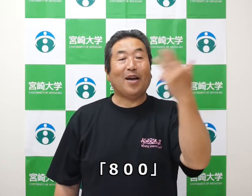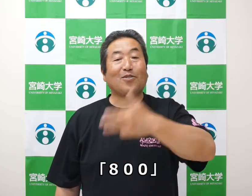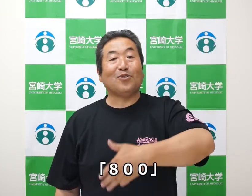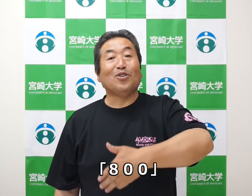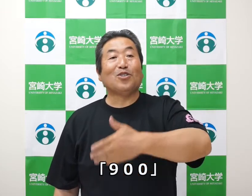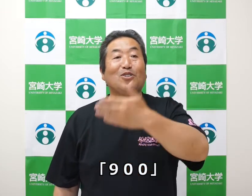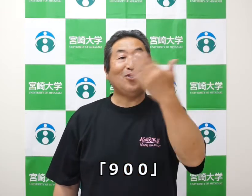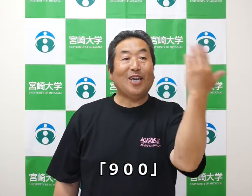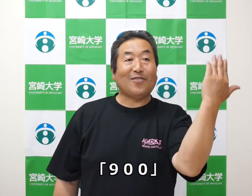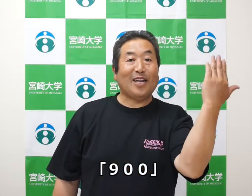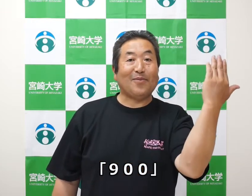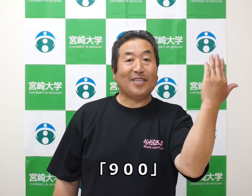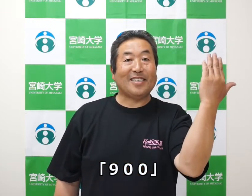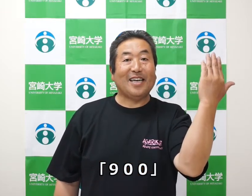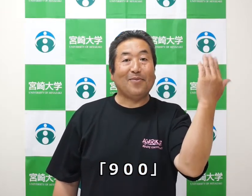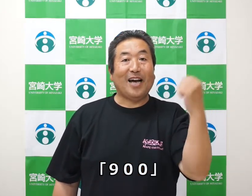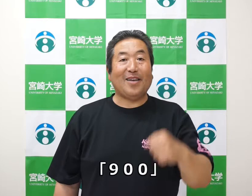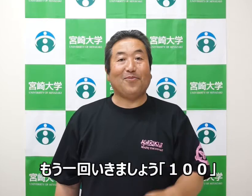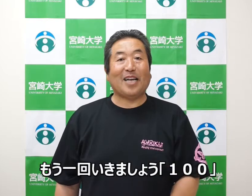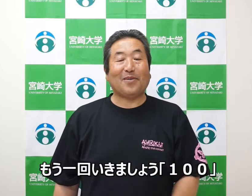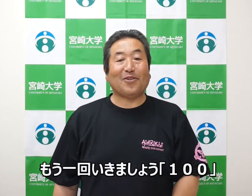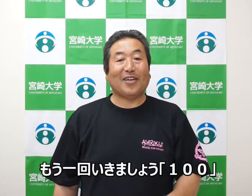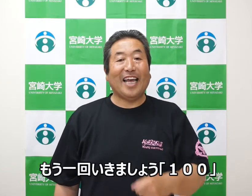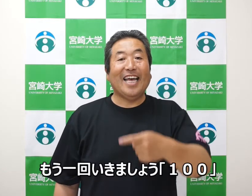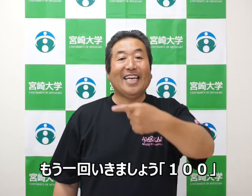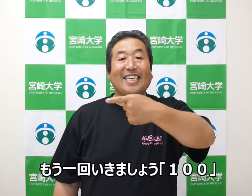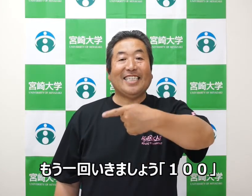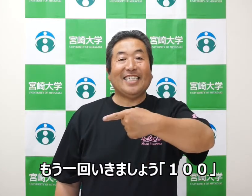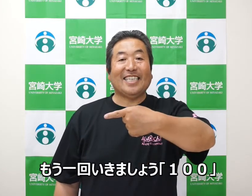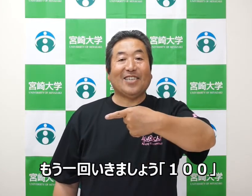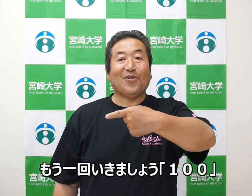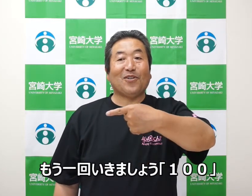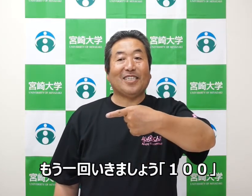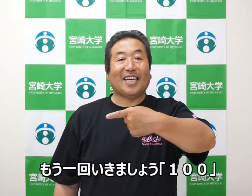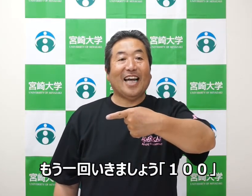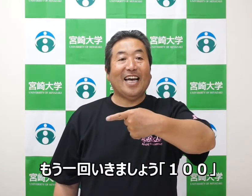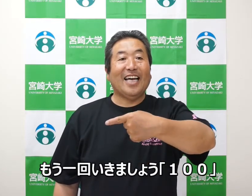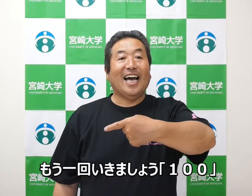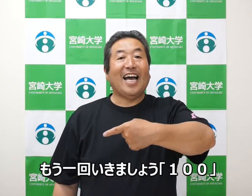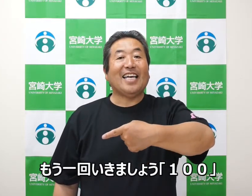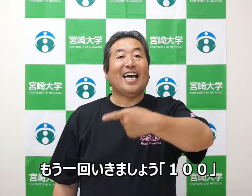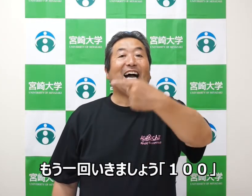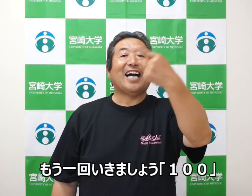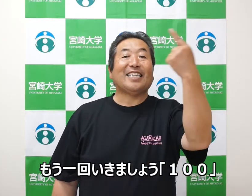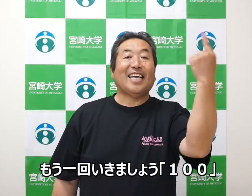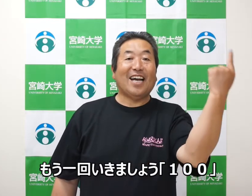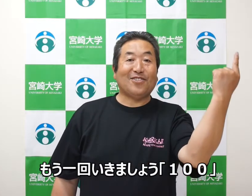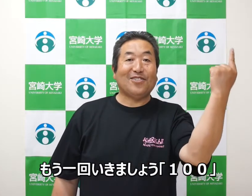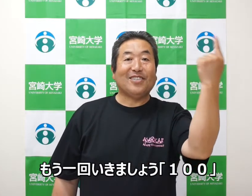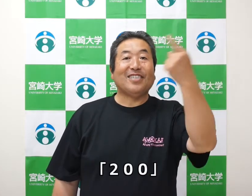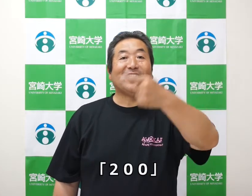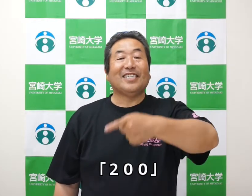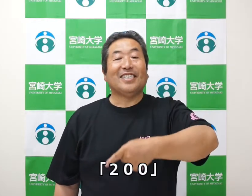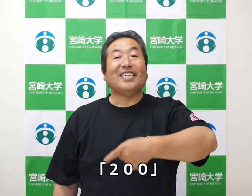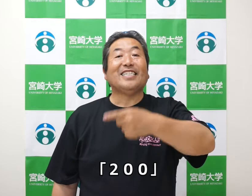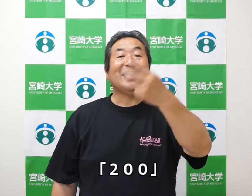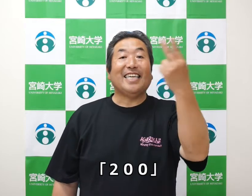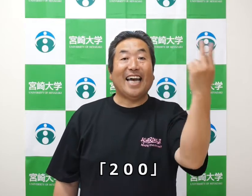800、900となります。はい、もう一回いきましょうかね。1、基本の1から、はい、上げて100、200、